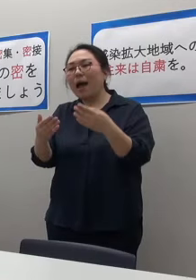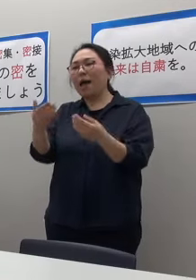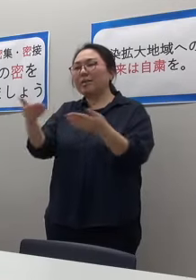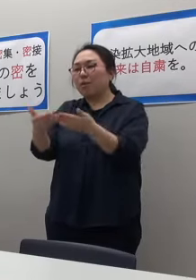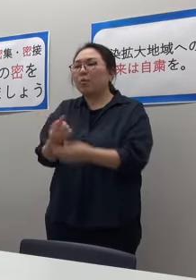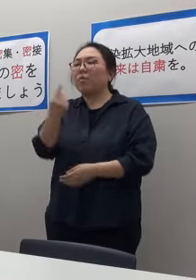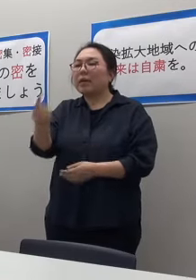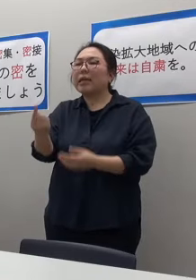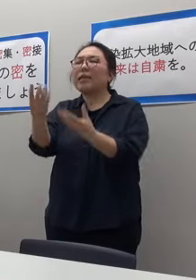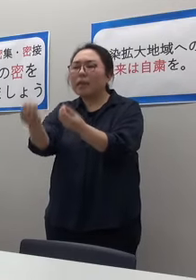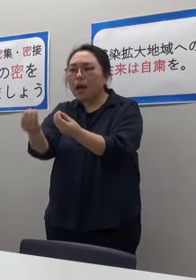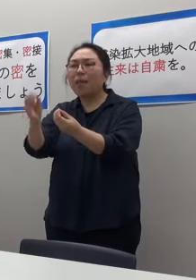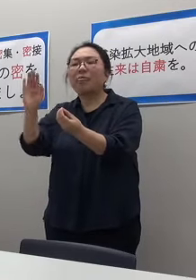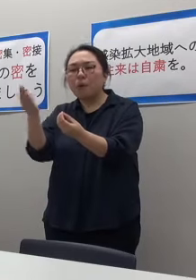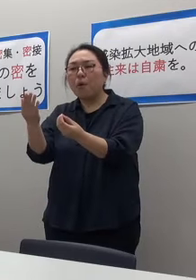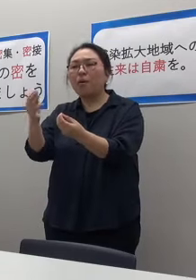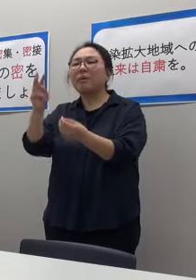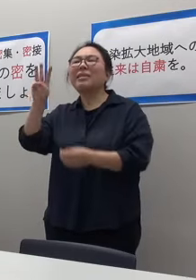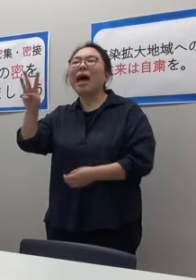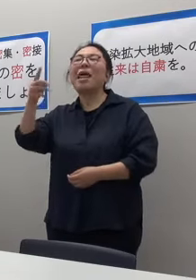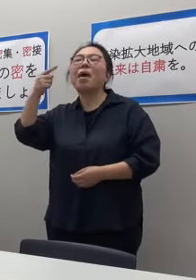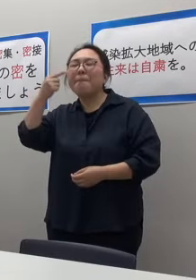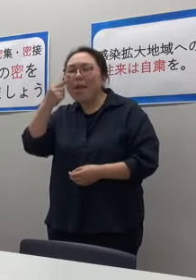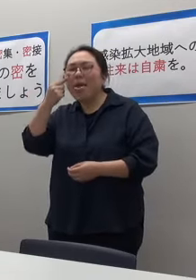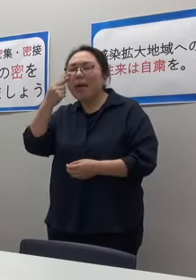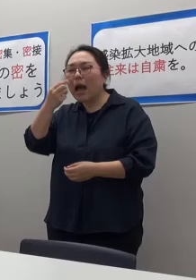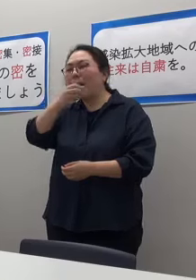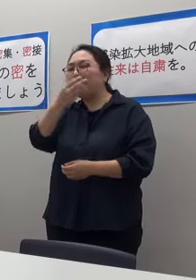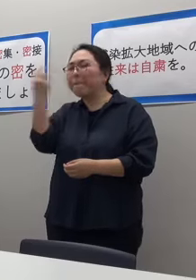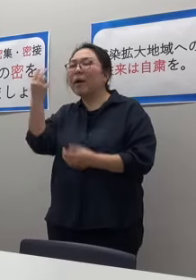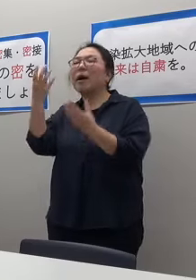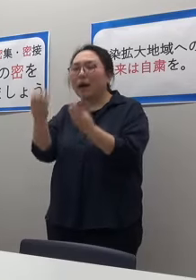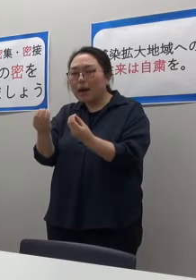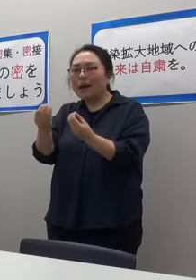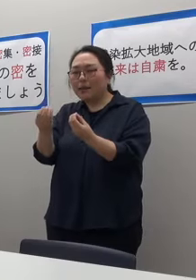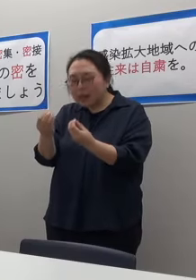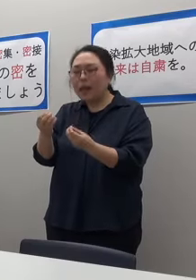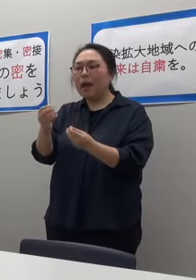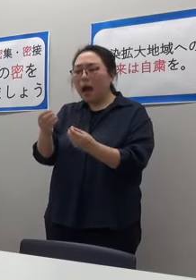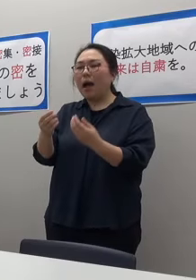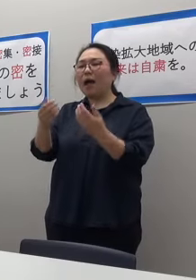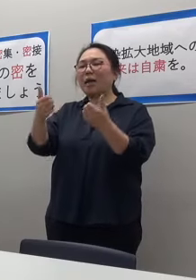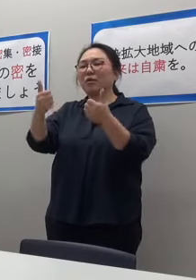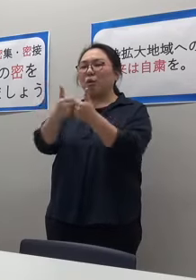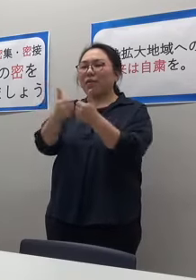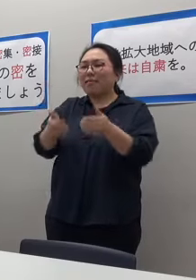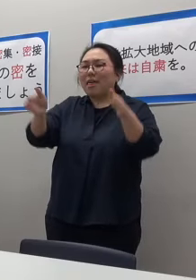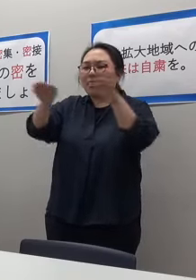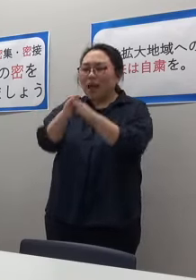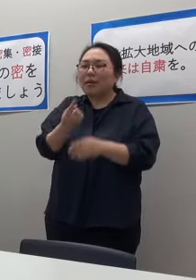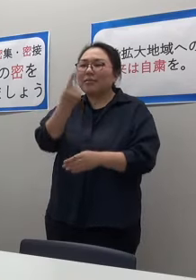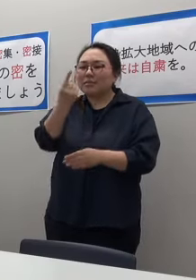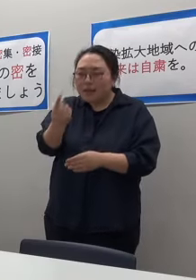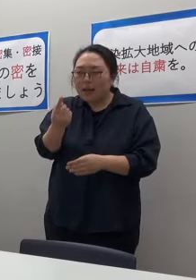後3例目の患者さんが濃厚接触者と判断されましたことから、同様に外来を受診して検査の結果陽性とな